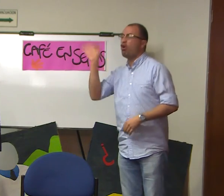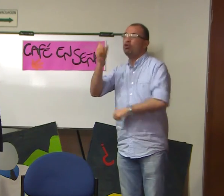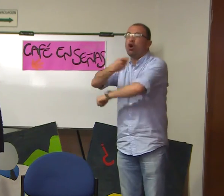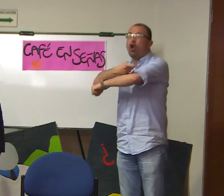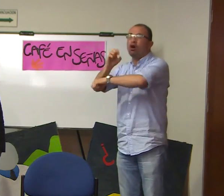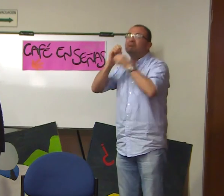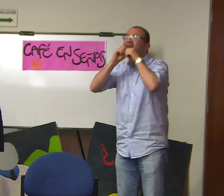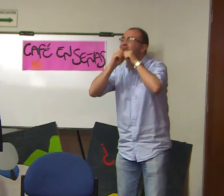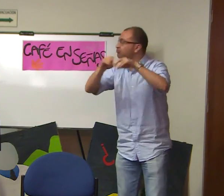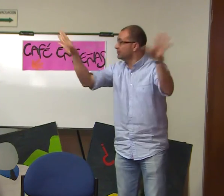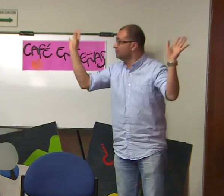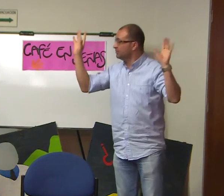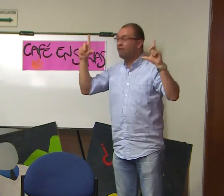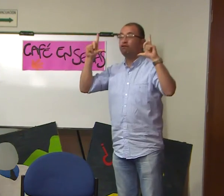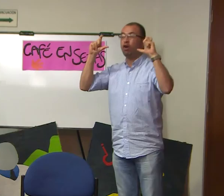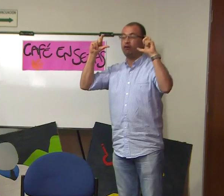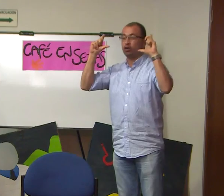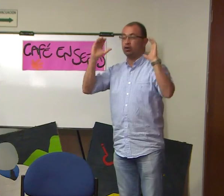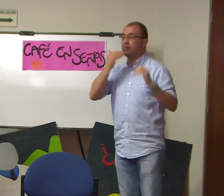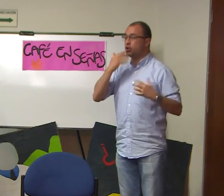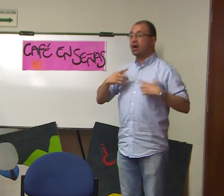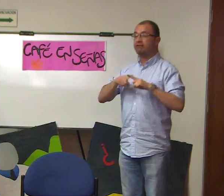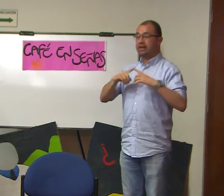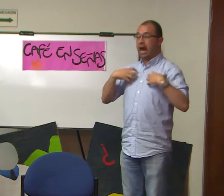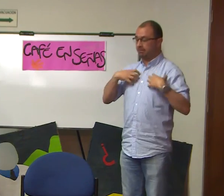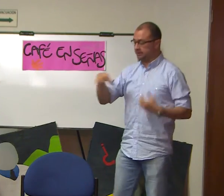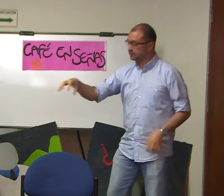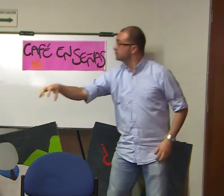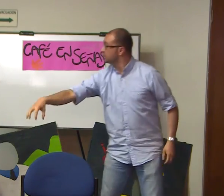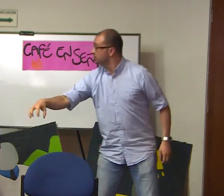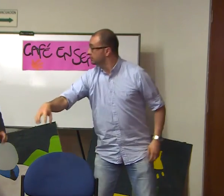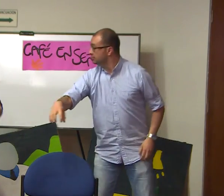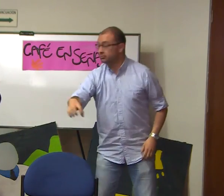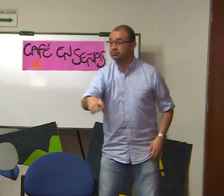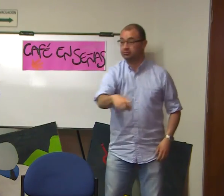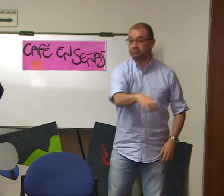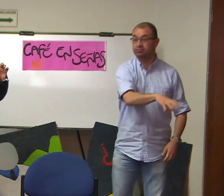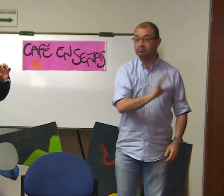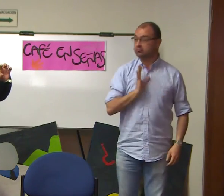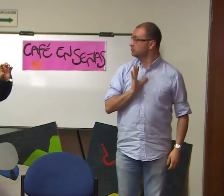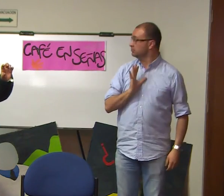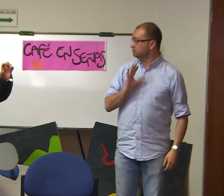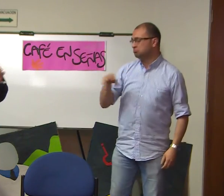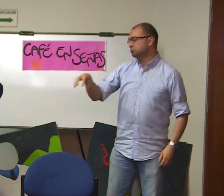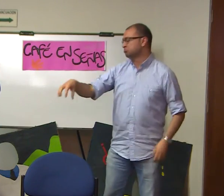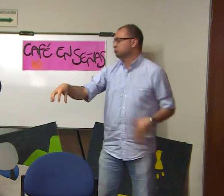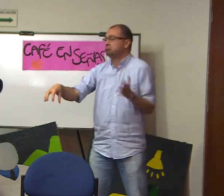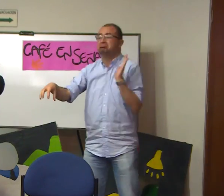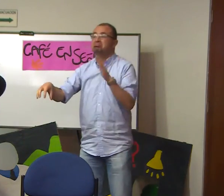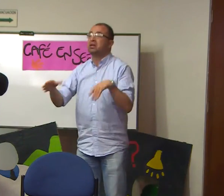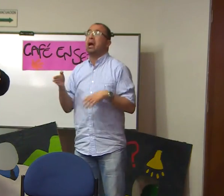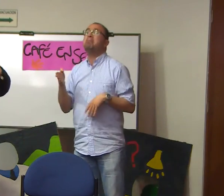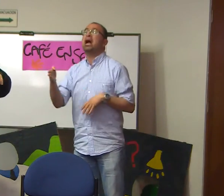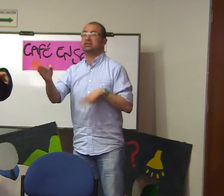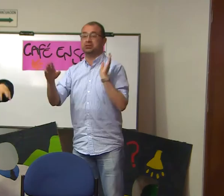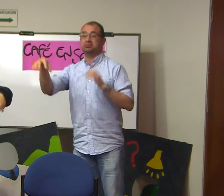visto, por ejemplo, en Facebook o en Google, que cuando van a poner la palabra, ponen de pronto